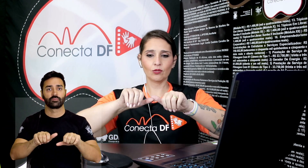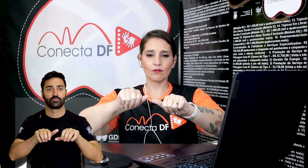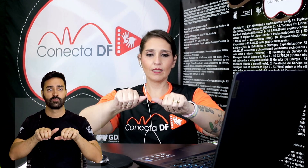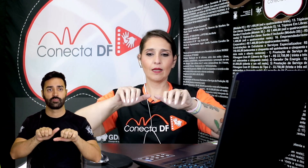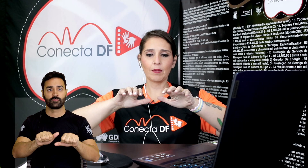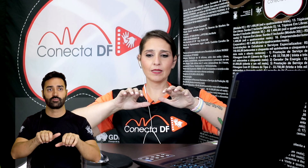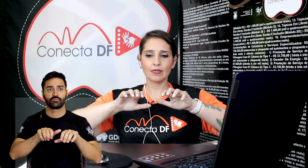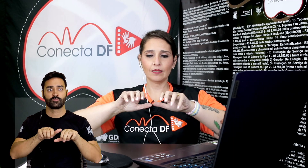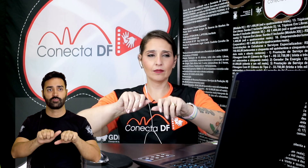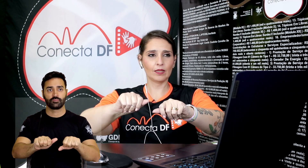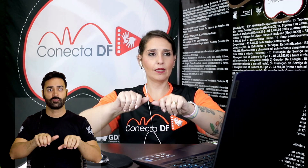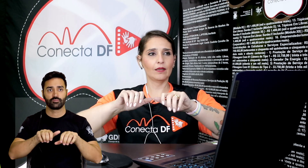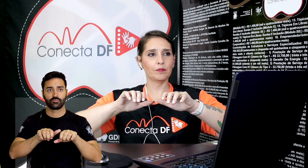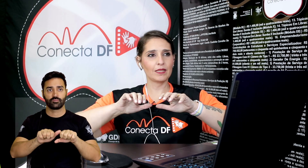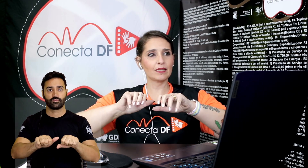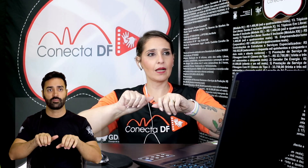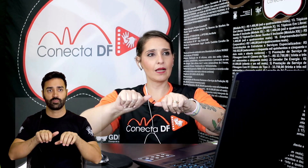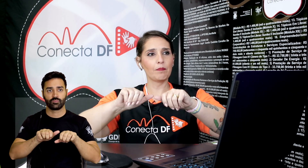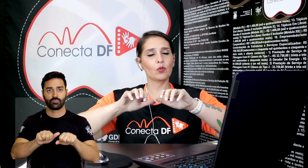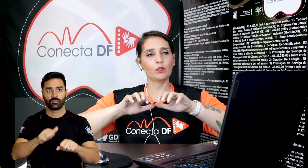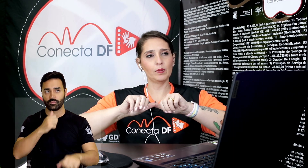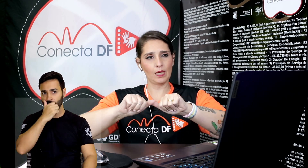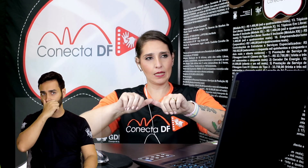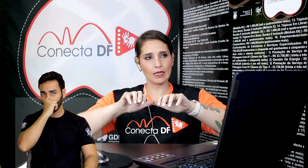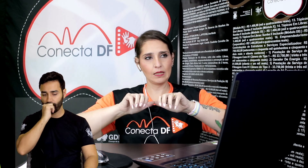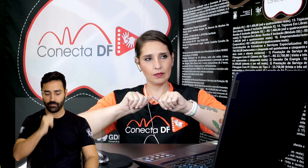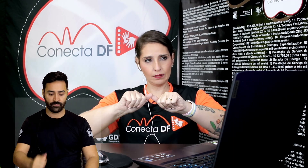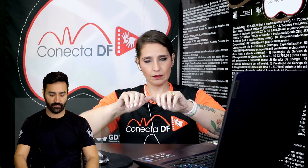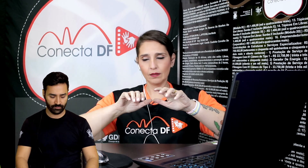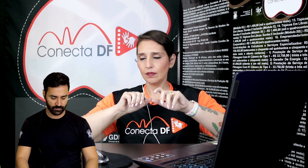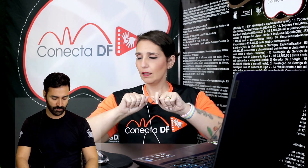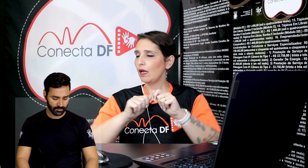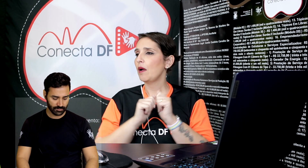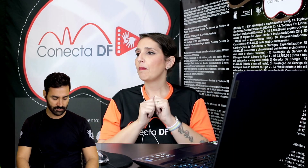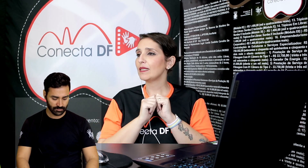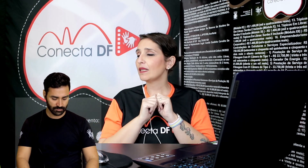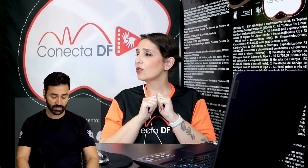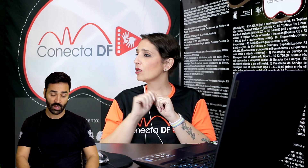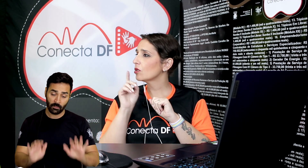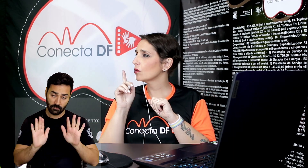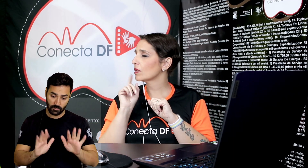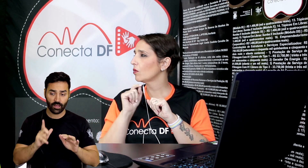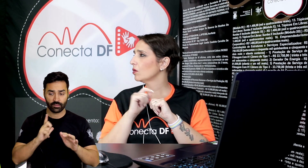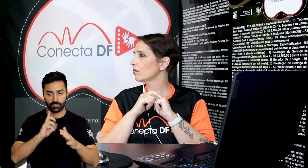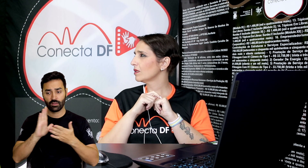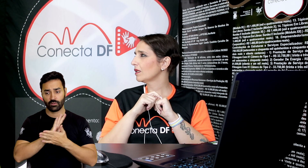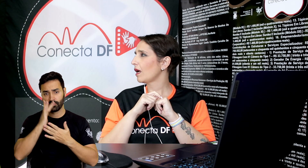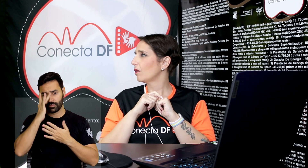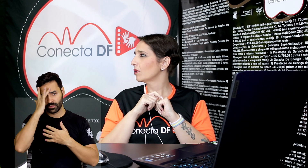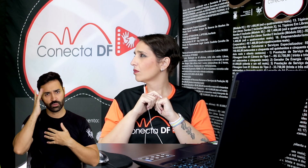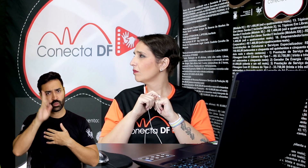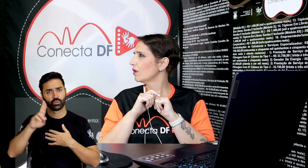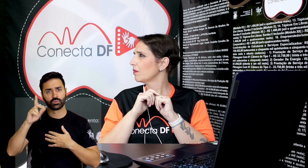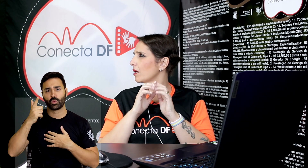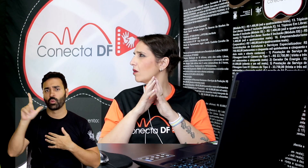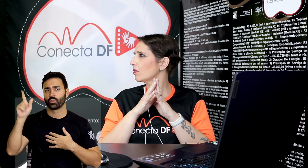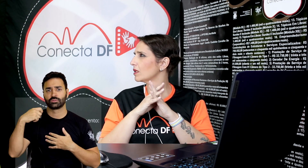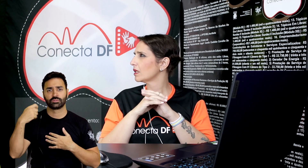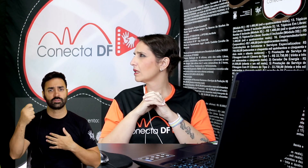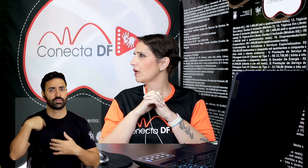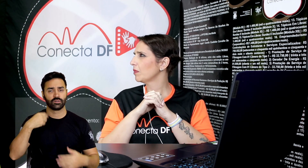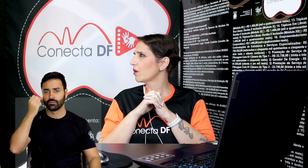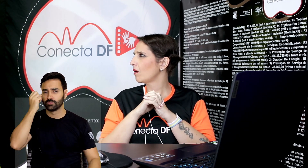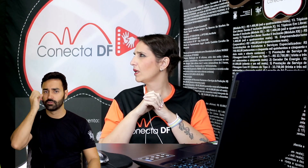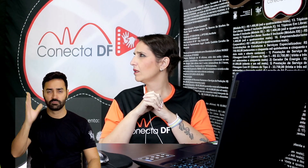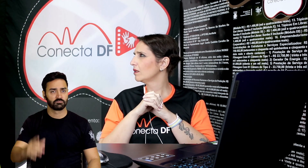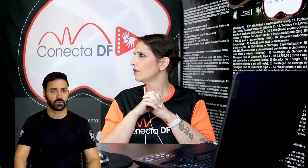Como se eu estivesse amassando, né, para extrair a polpa, açaí. Mas tem gente que usa outro sinal, eu não vou lembrar agora. Você